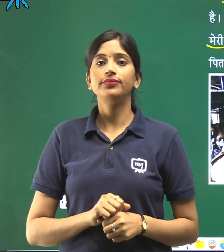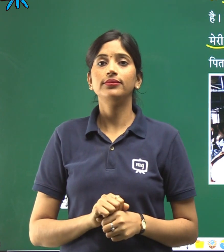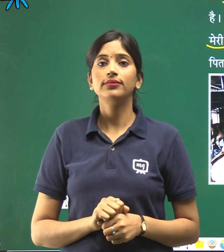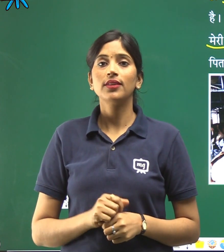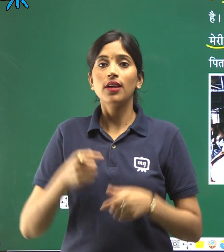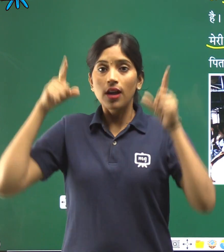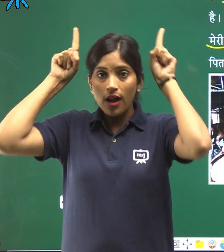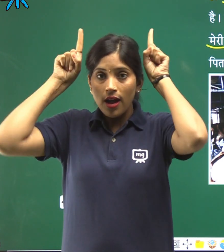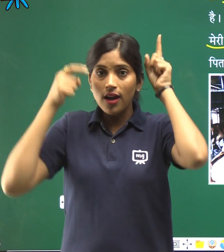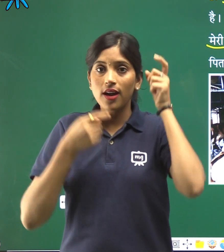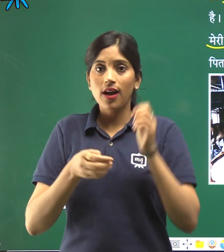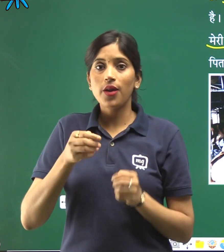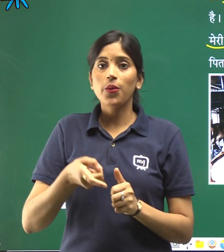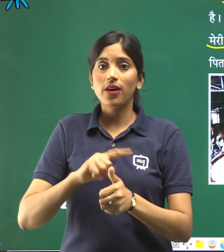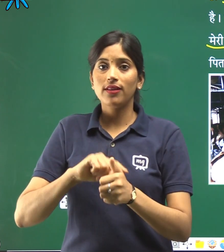गायों का